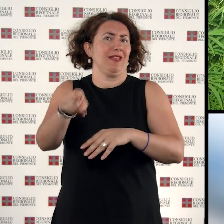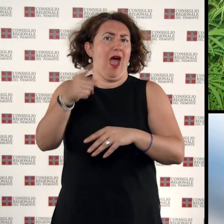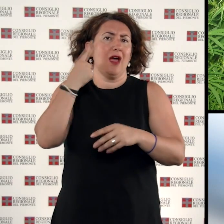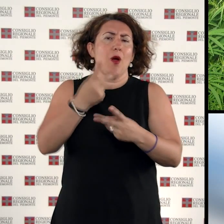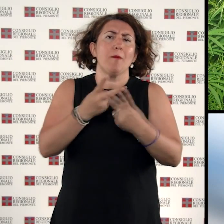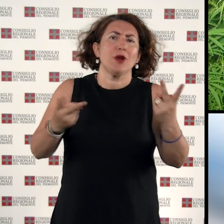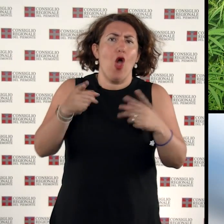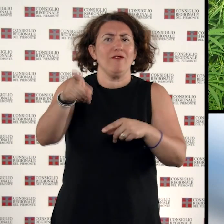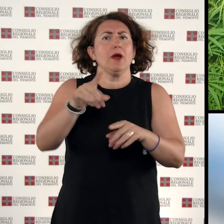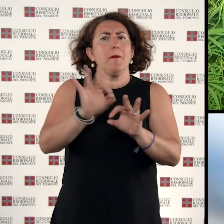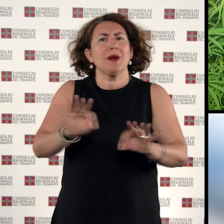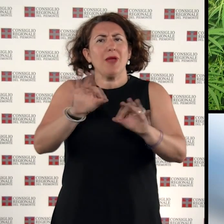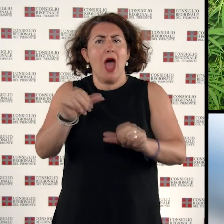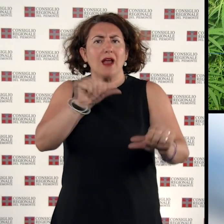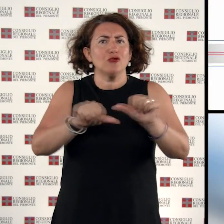canapa.